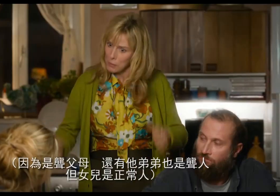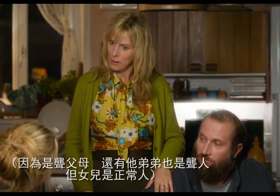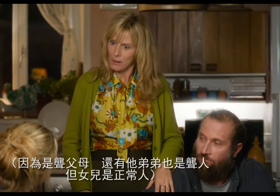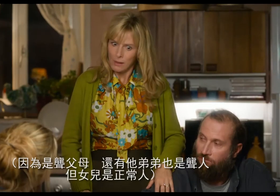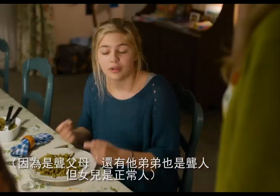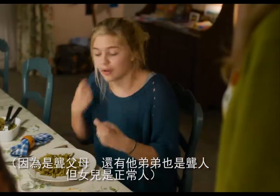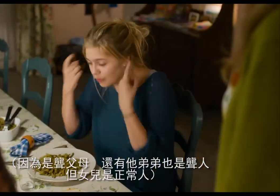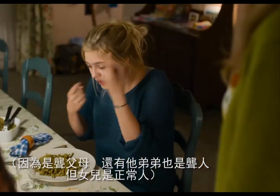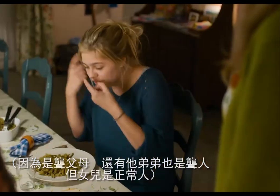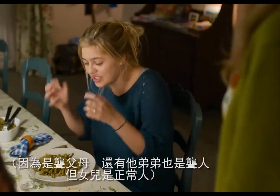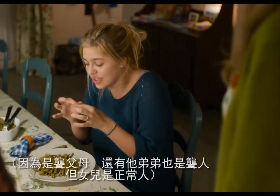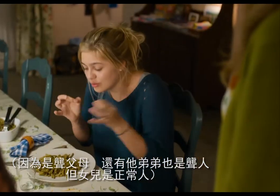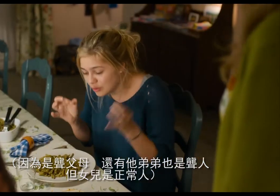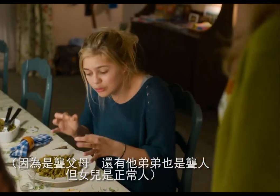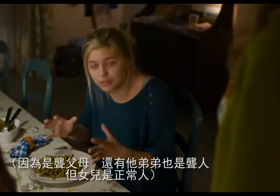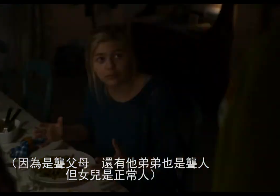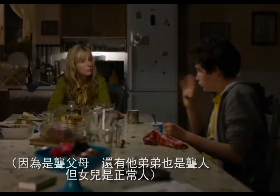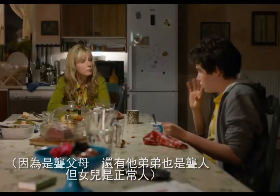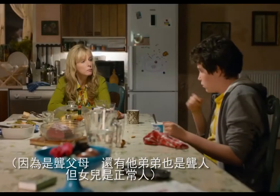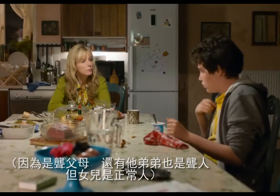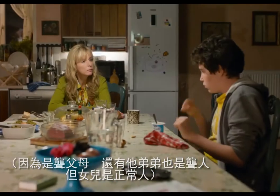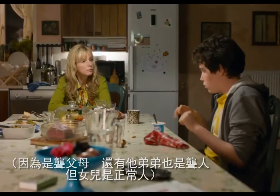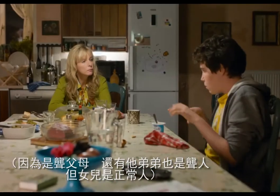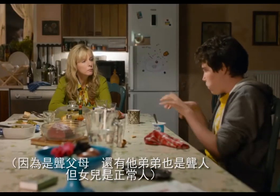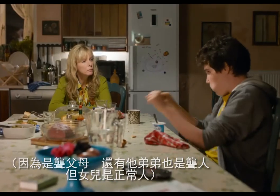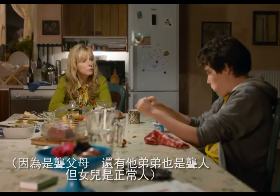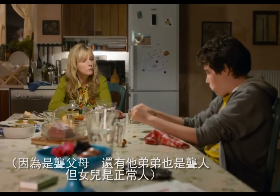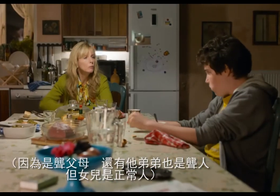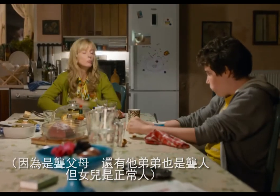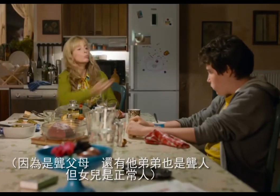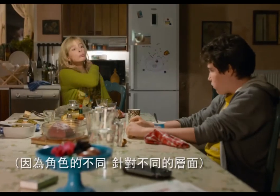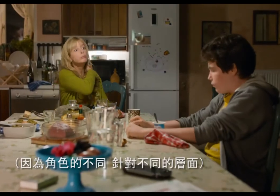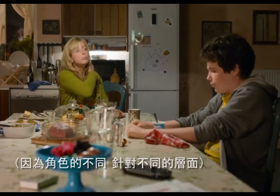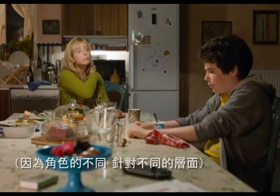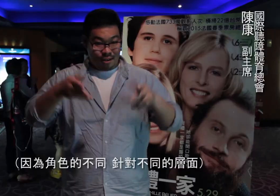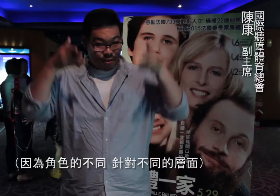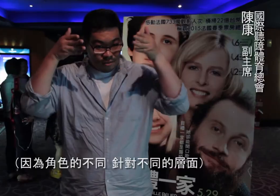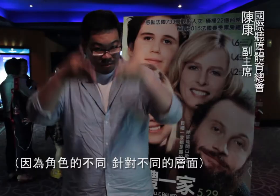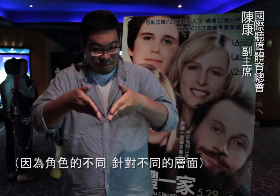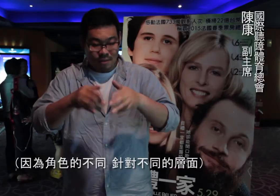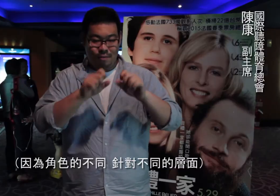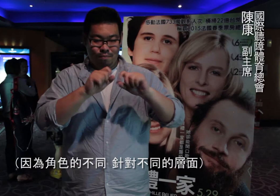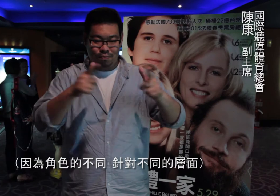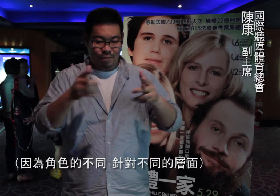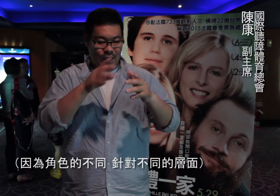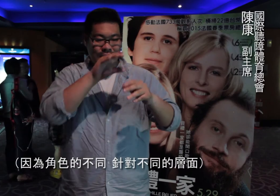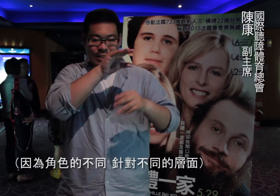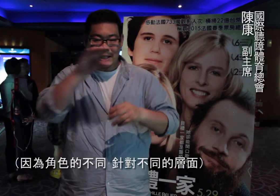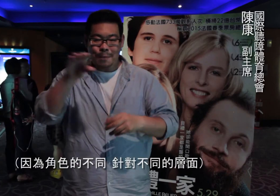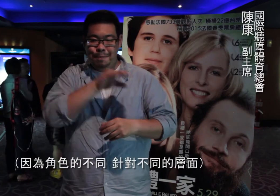ne m'enfuis pas, je vole. Tu sais ce que ça comprenez bien, je vole.